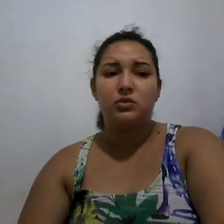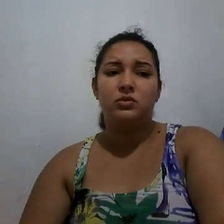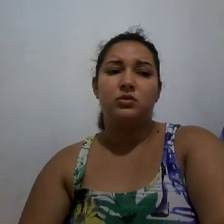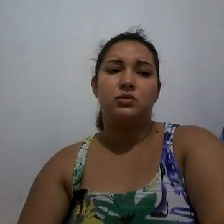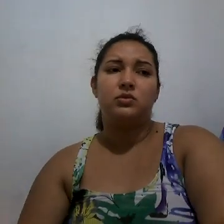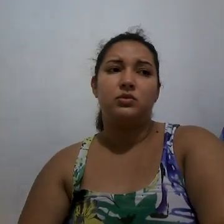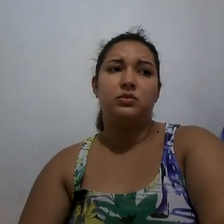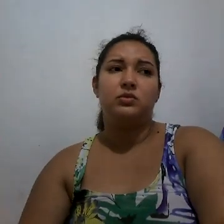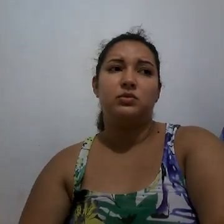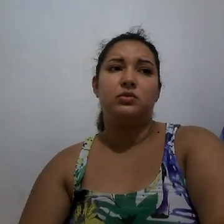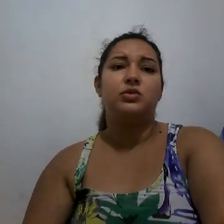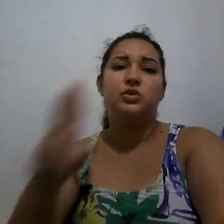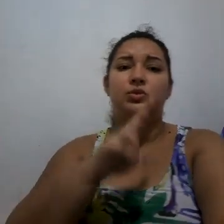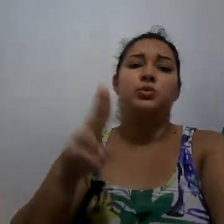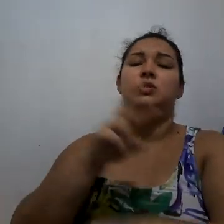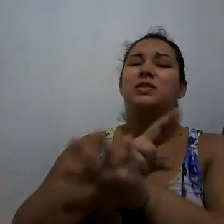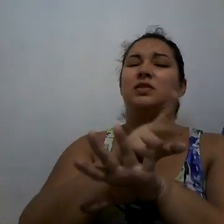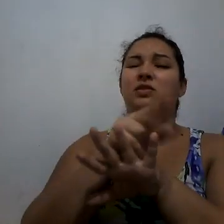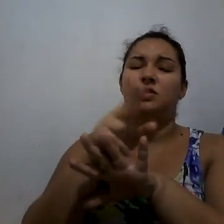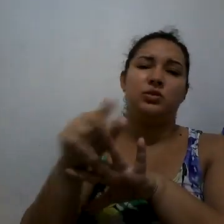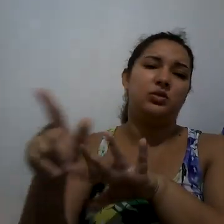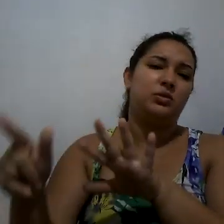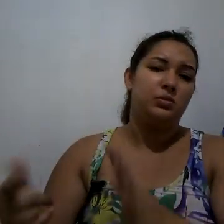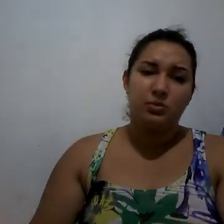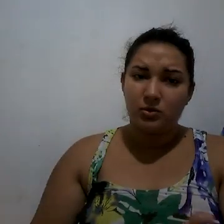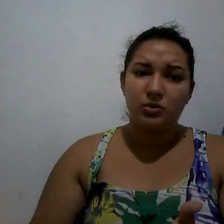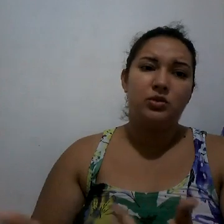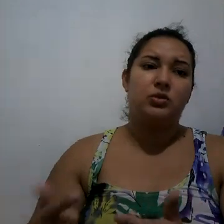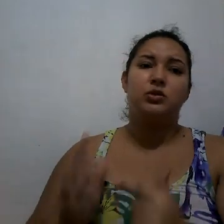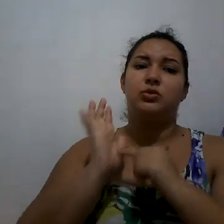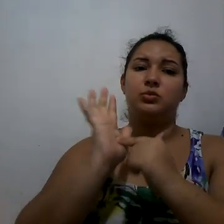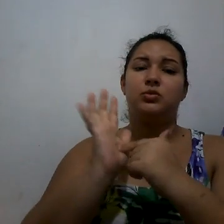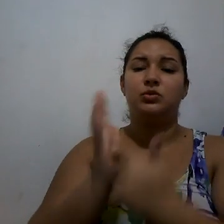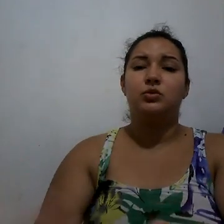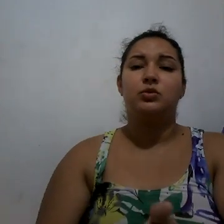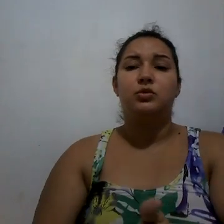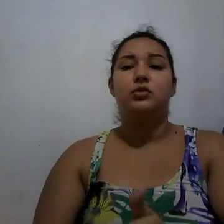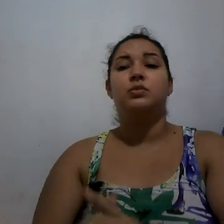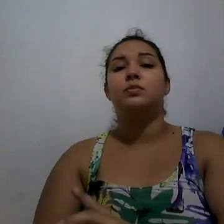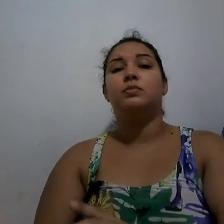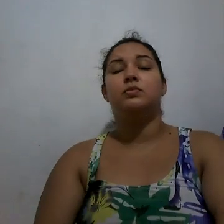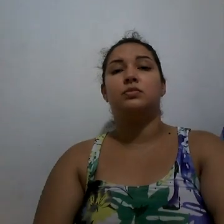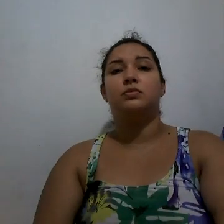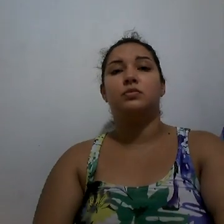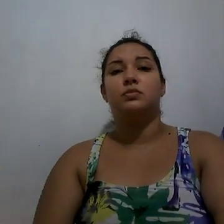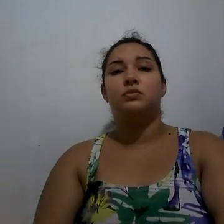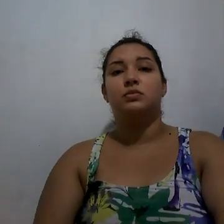de amostra, né? Várias quantidades. Então, com relação ao tamanho da amostra, nós podemos, olha,